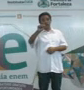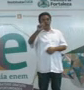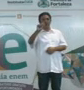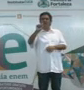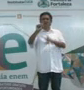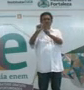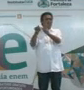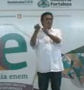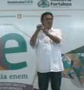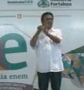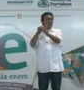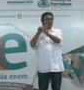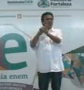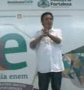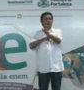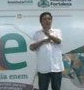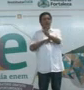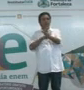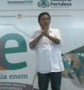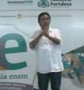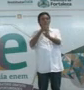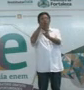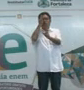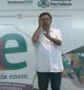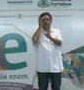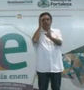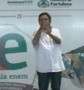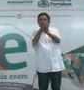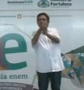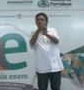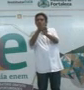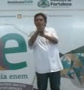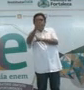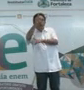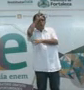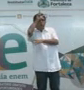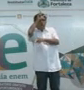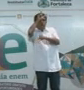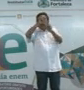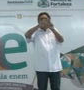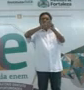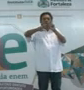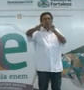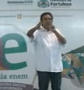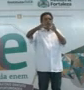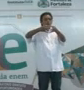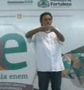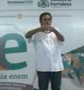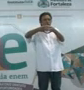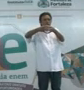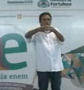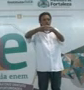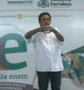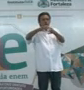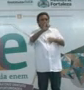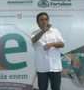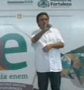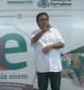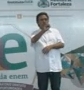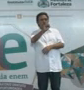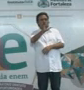É exatamente o guia espiritual, o chefe religioso do grupo exatamente